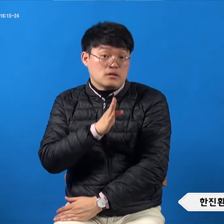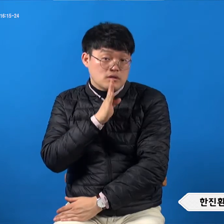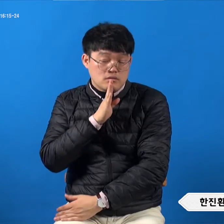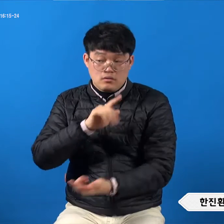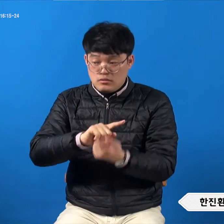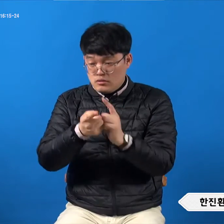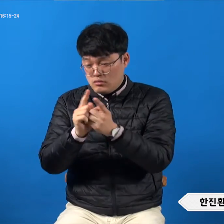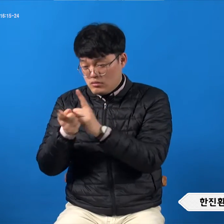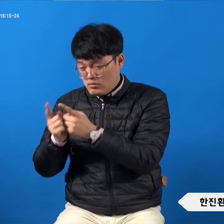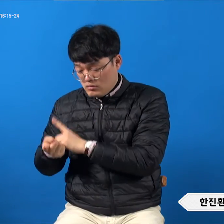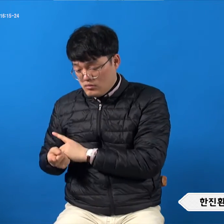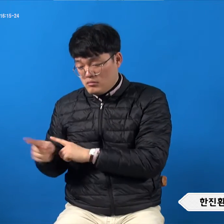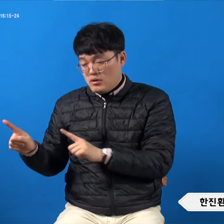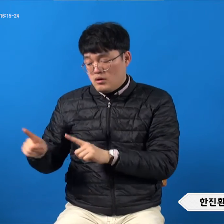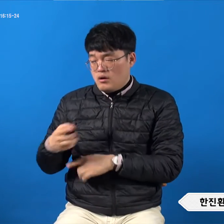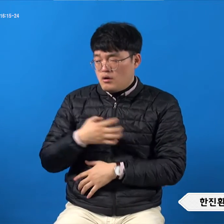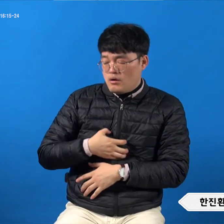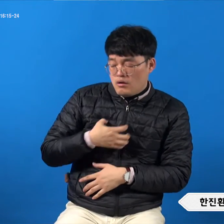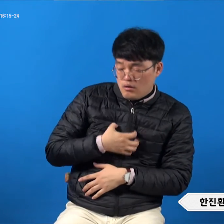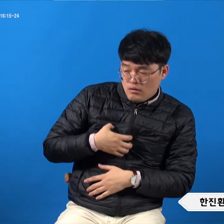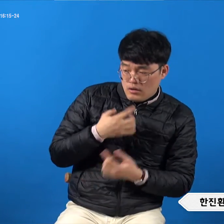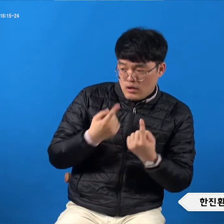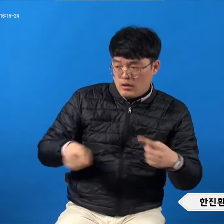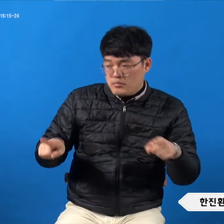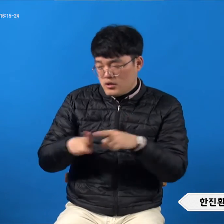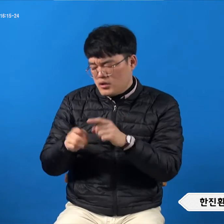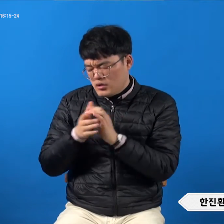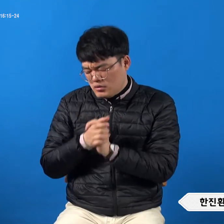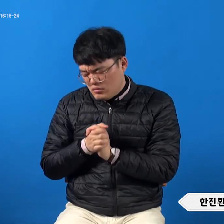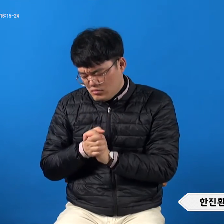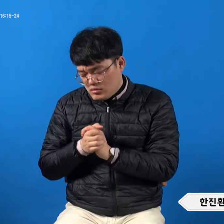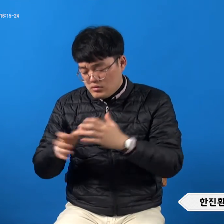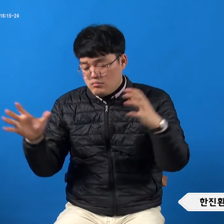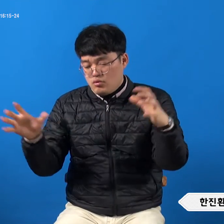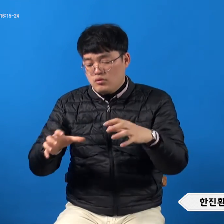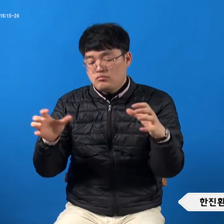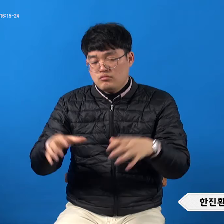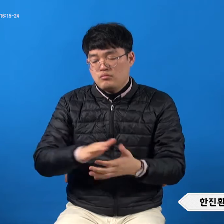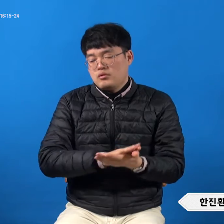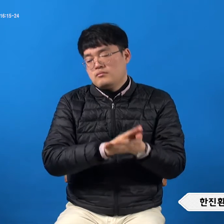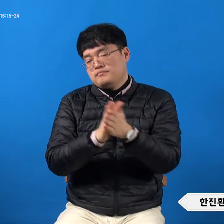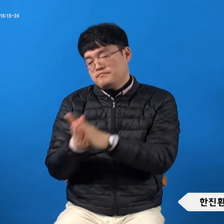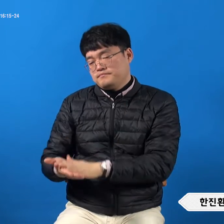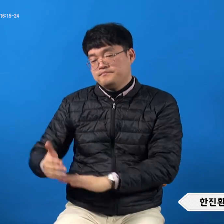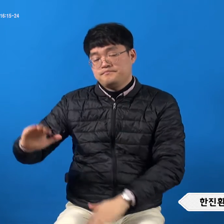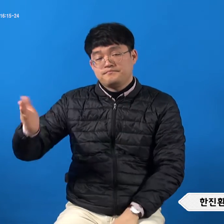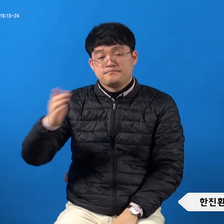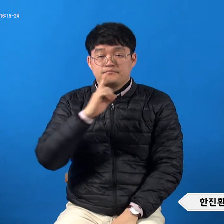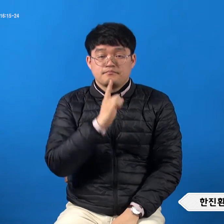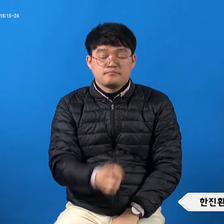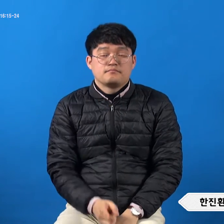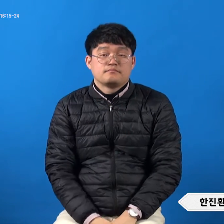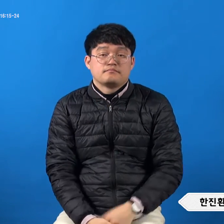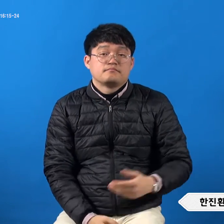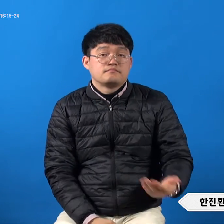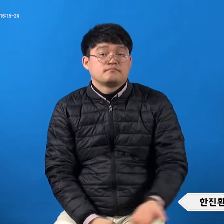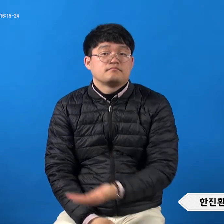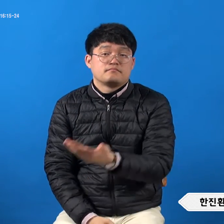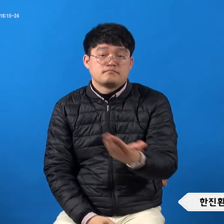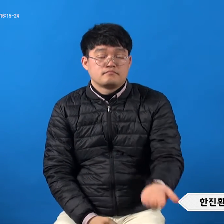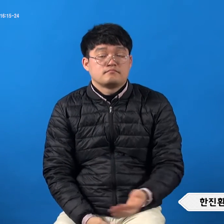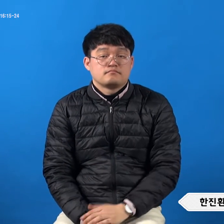진심으로 서로를 염려하면서 함께 기도하는 그런 모임으로 변화되었다고 합니다.